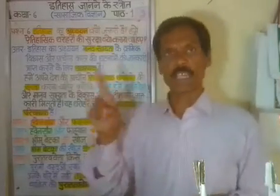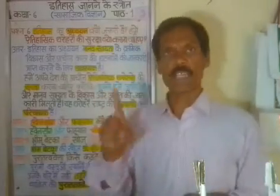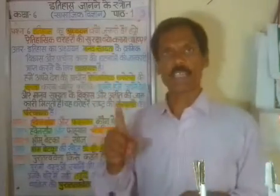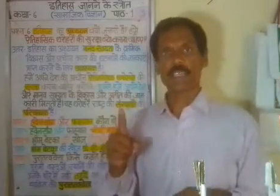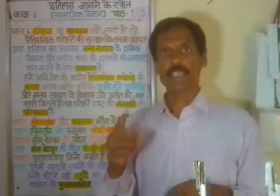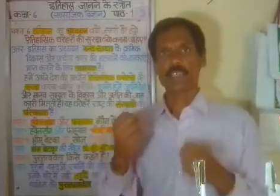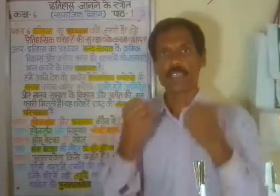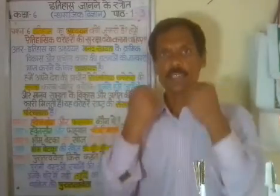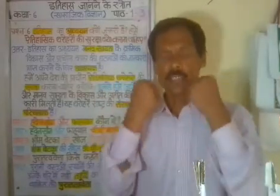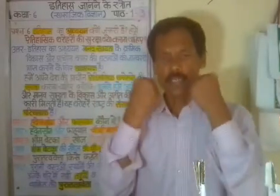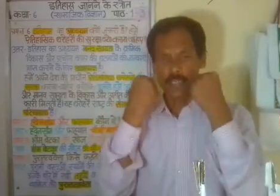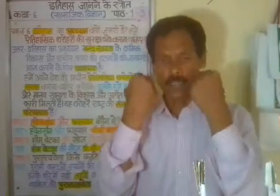सही